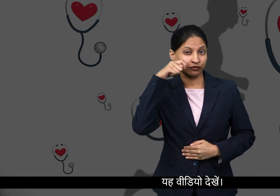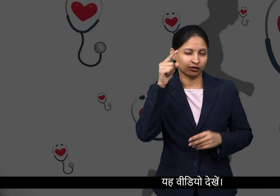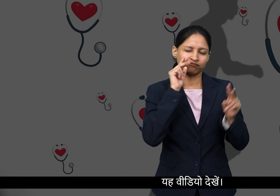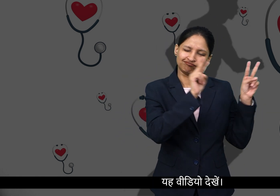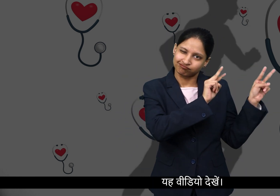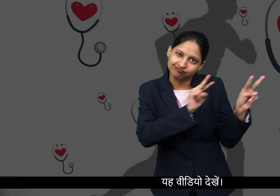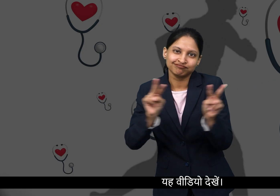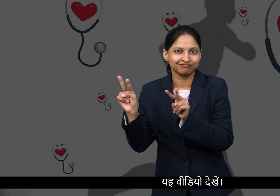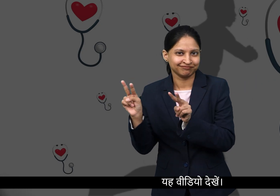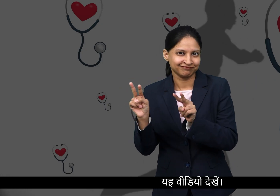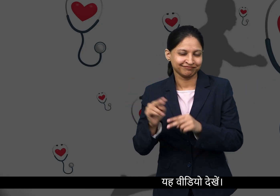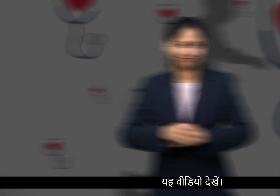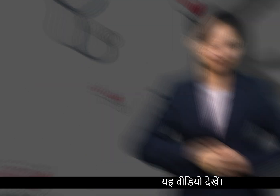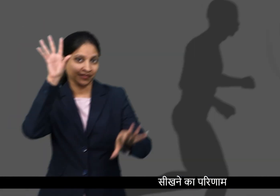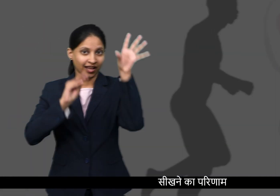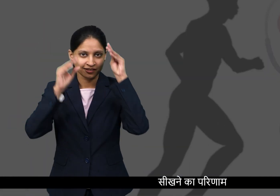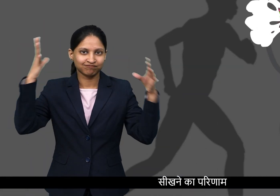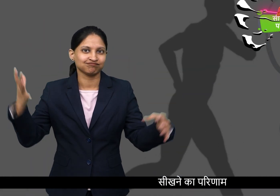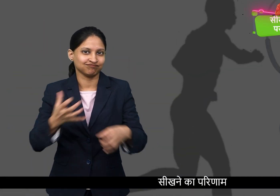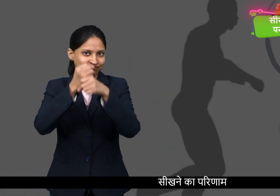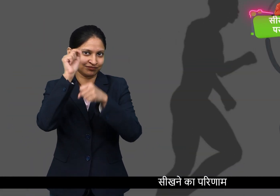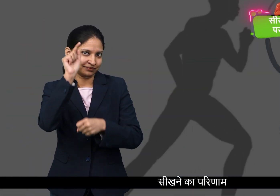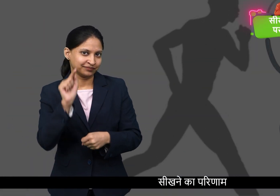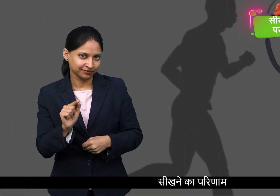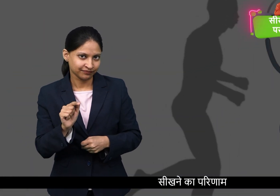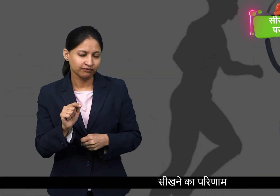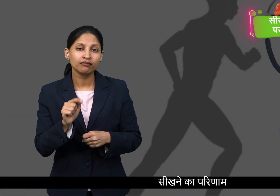ये वीडियो देखें। सीखने का परिणाम।